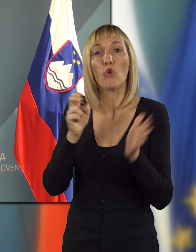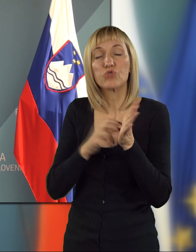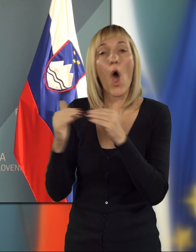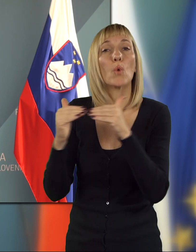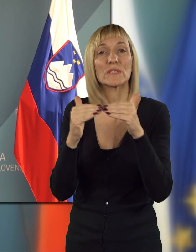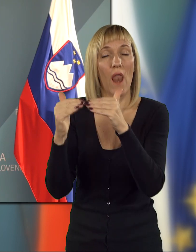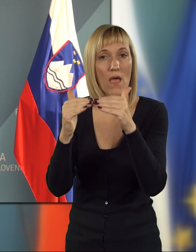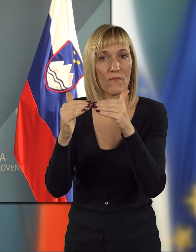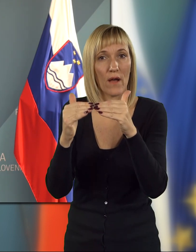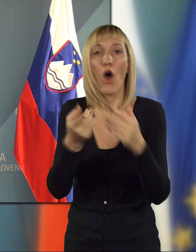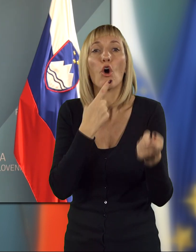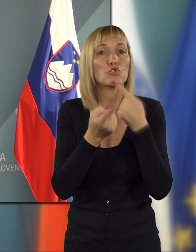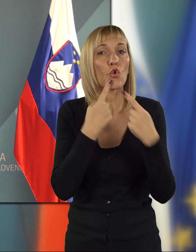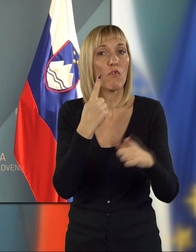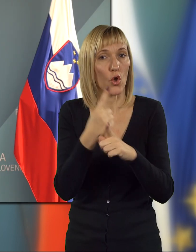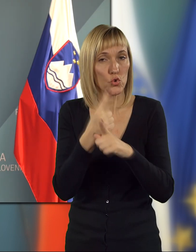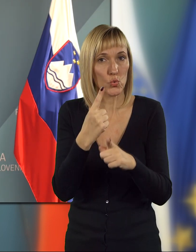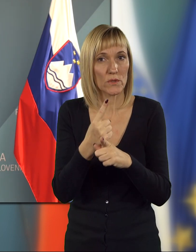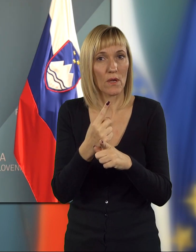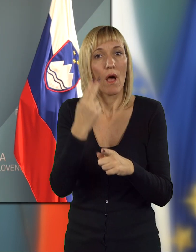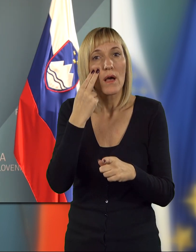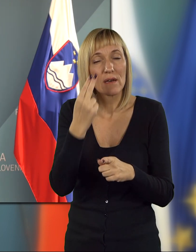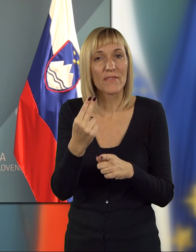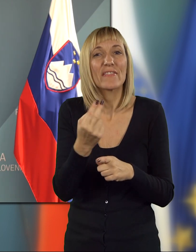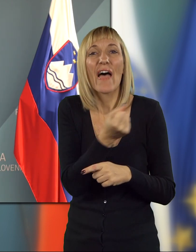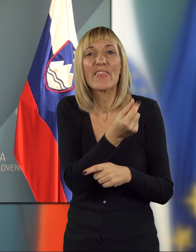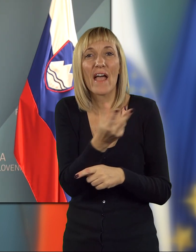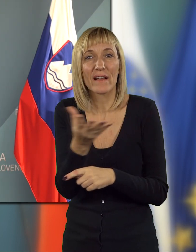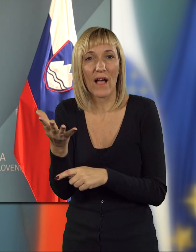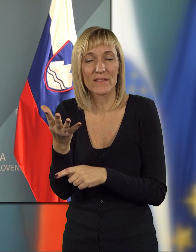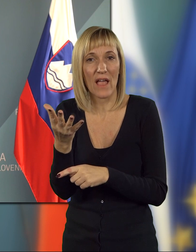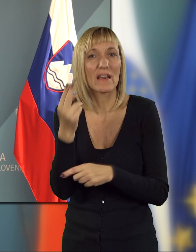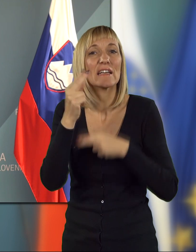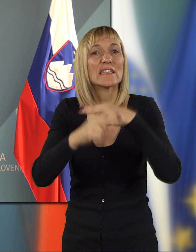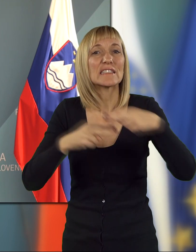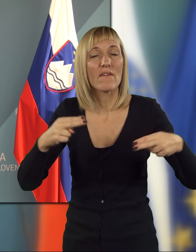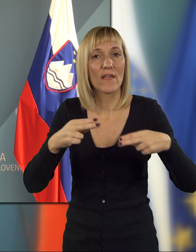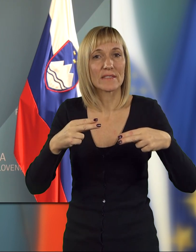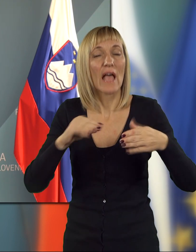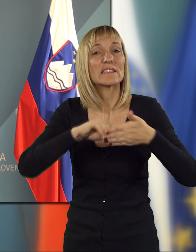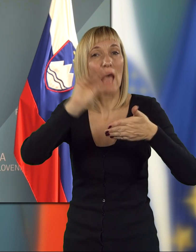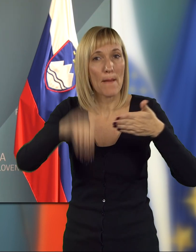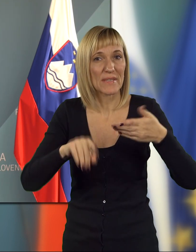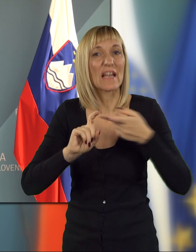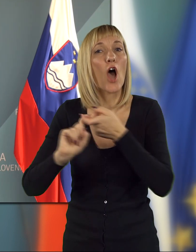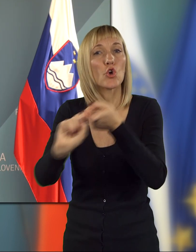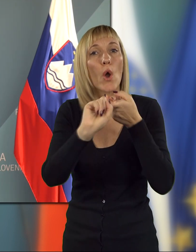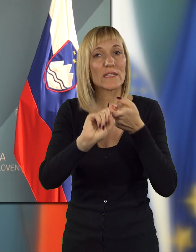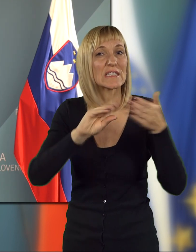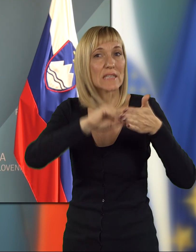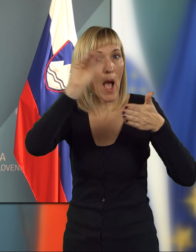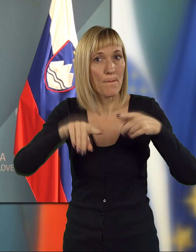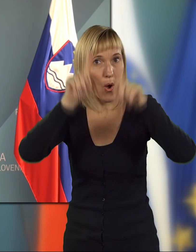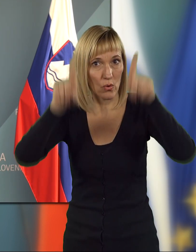Vlada se bo o tem še usklajevala, dogovorjeno je tudi, da glede na to, da so nekatere zaveze zapisane